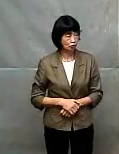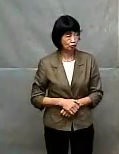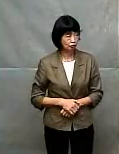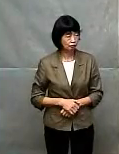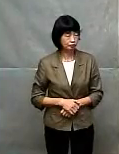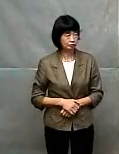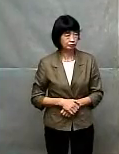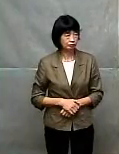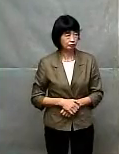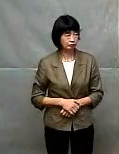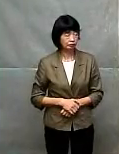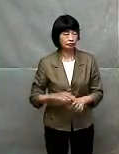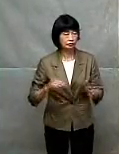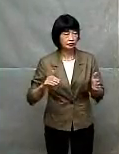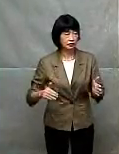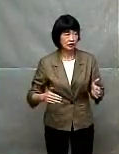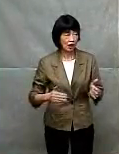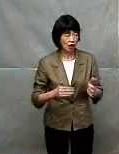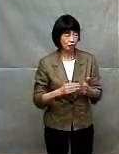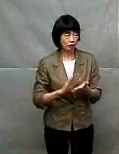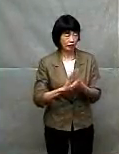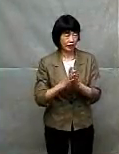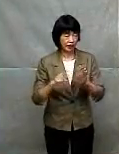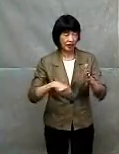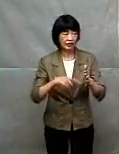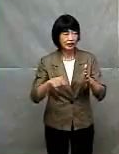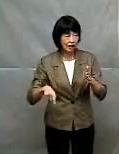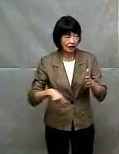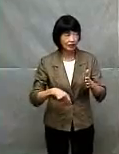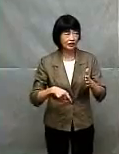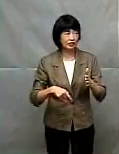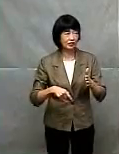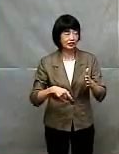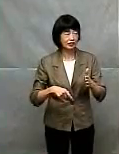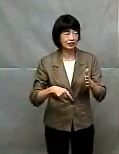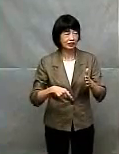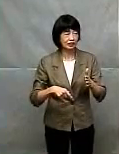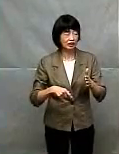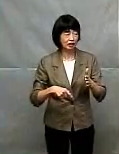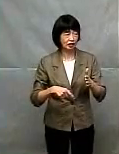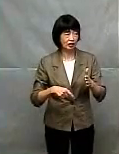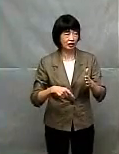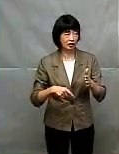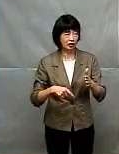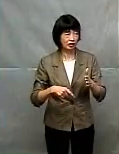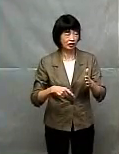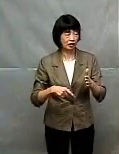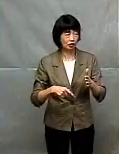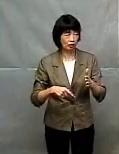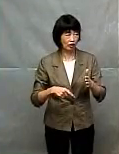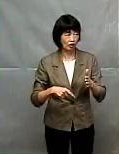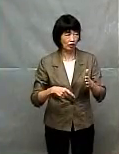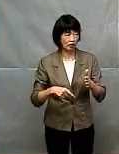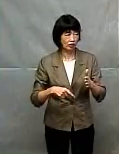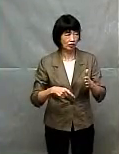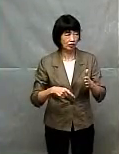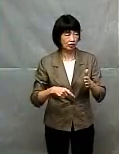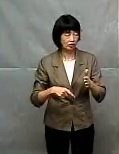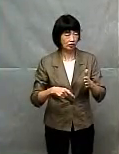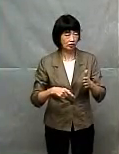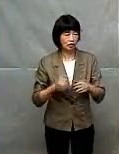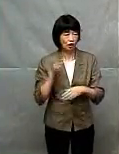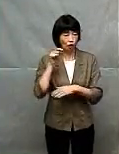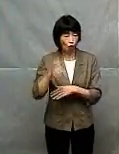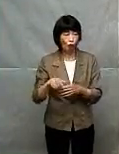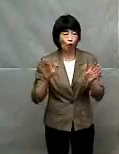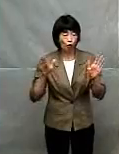まあ、これまで、県内的には県道を、まあ、通る路線として、まあ、大羽の